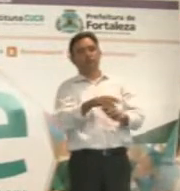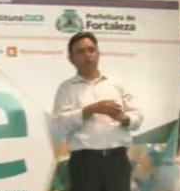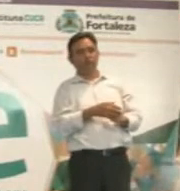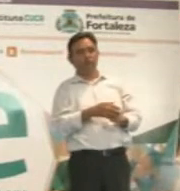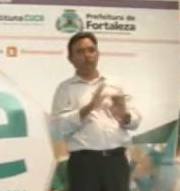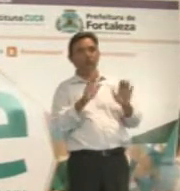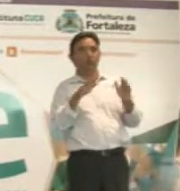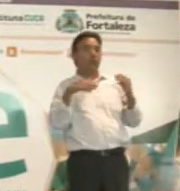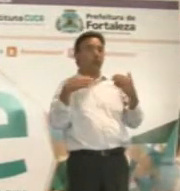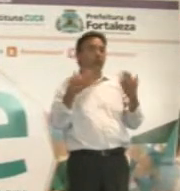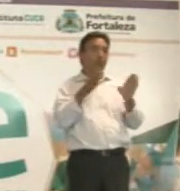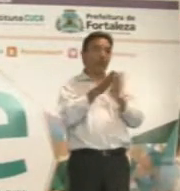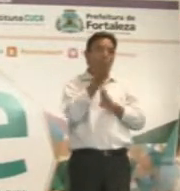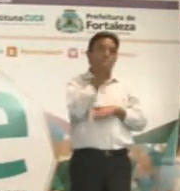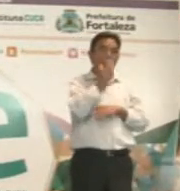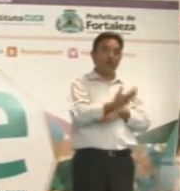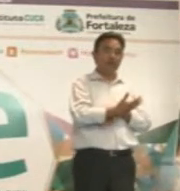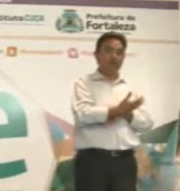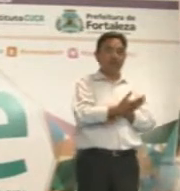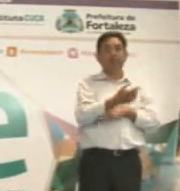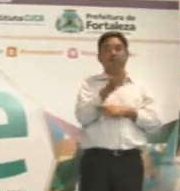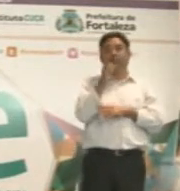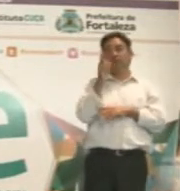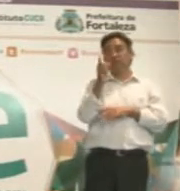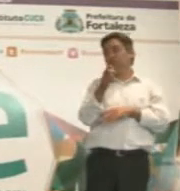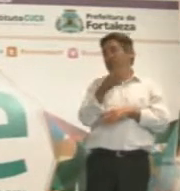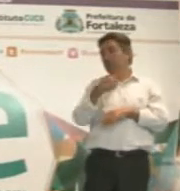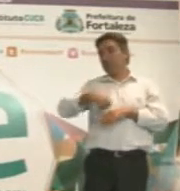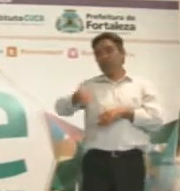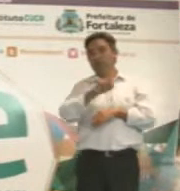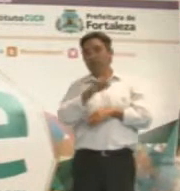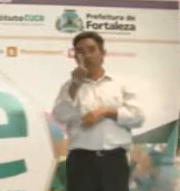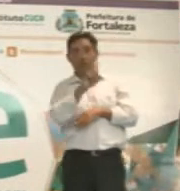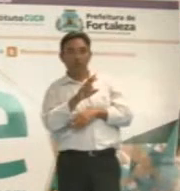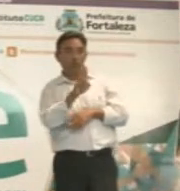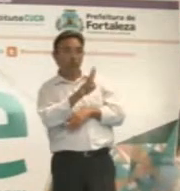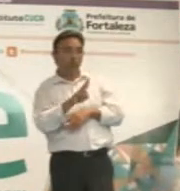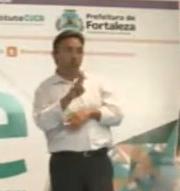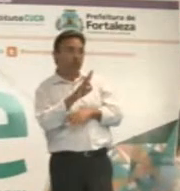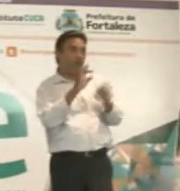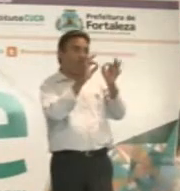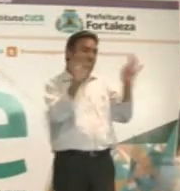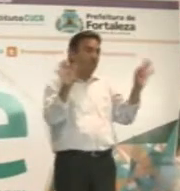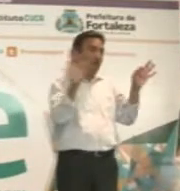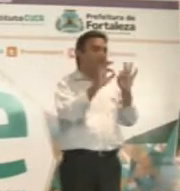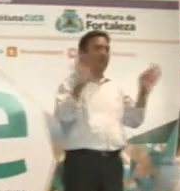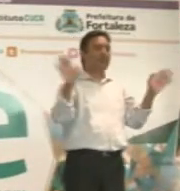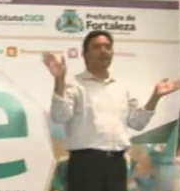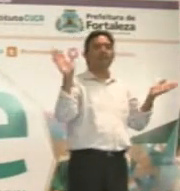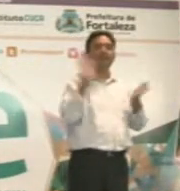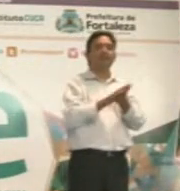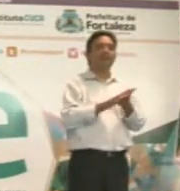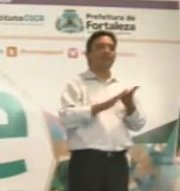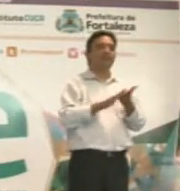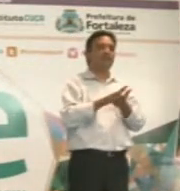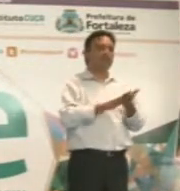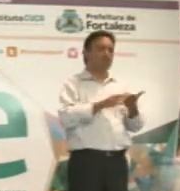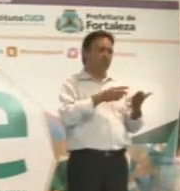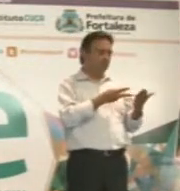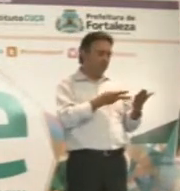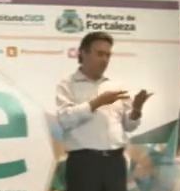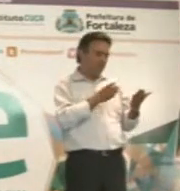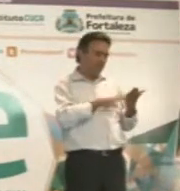qual é a dica boa? Você não vai precisar usar fórmula nenhuma. Você vai interpretar a questão